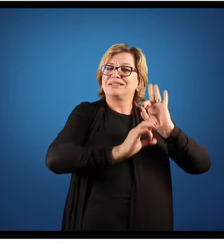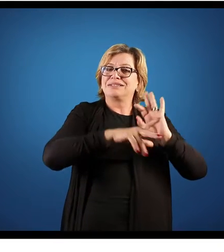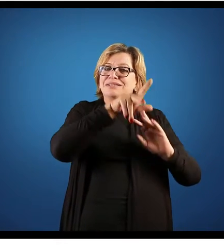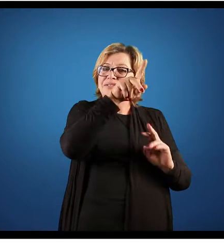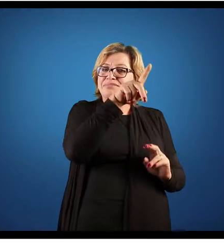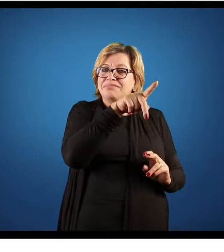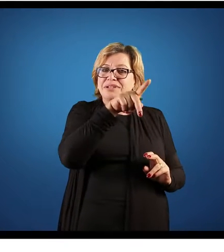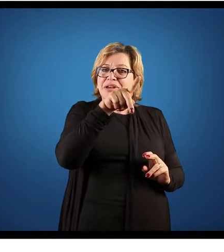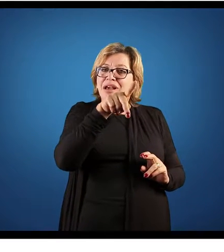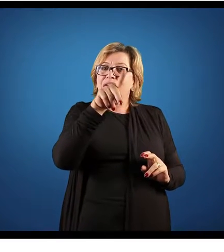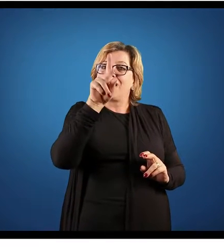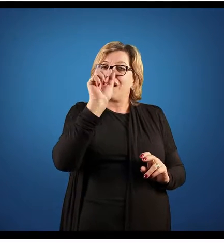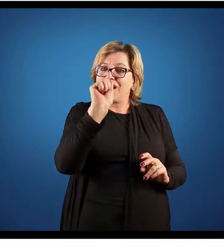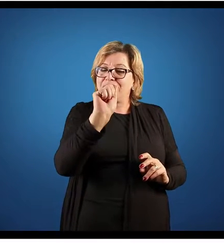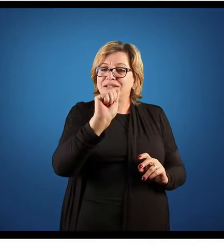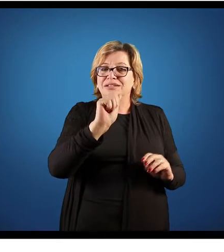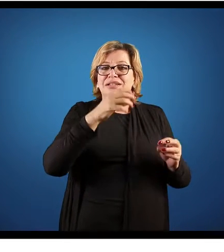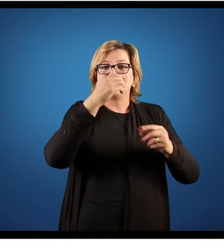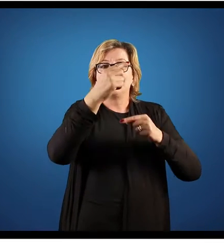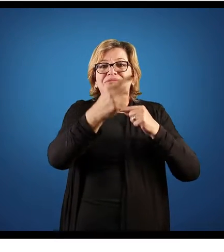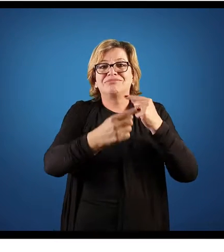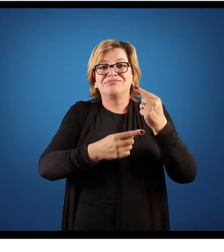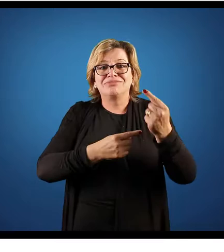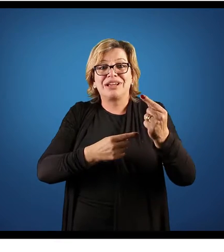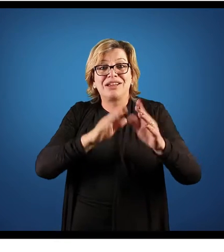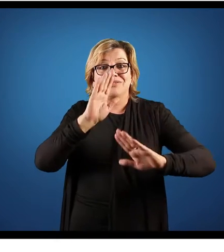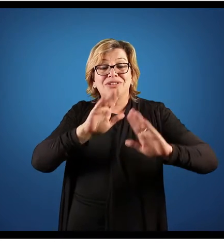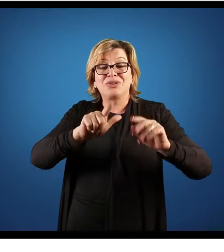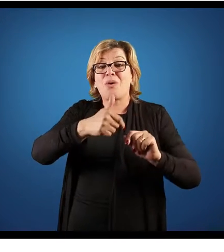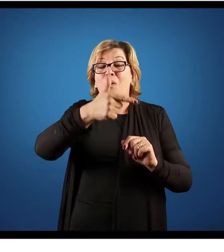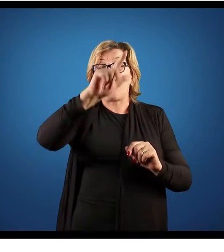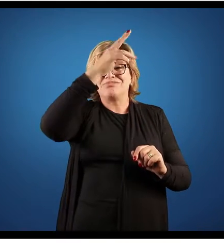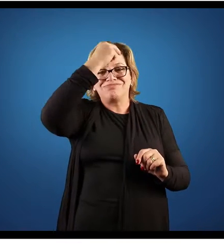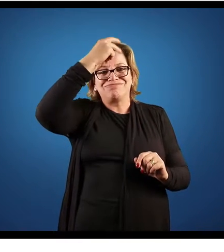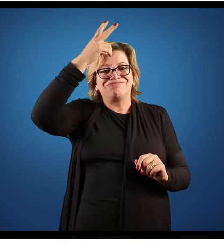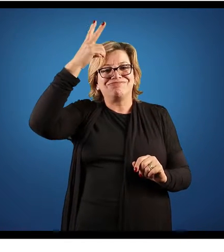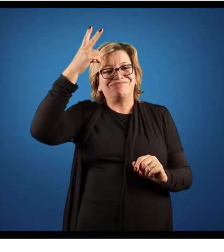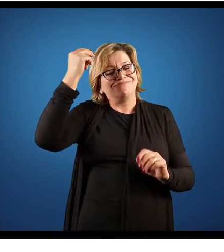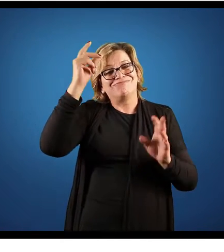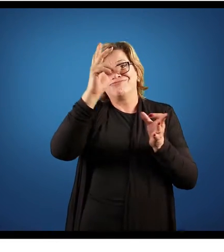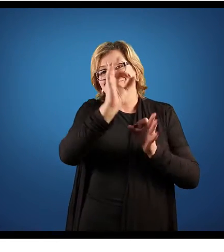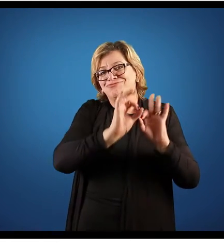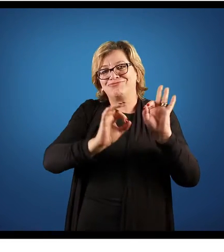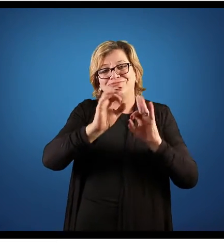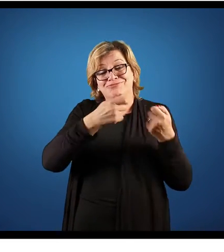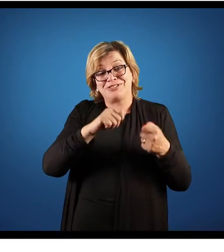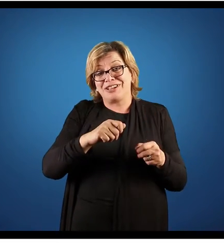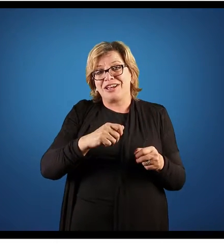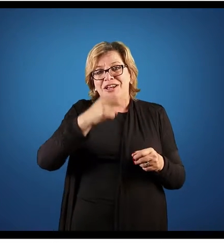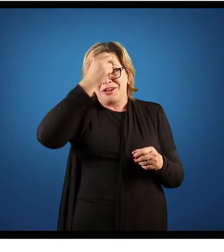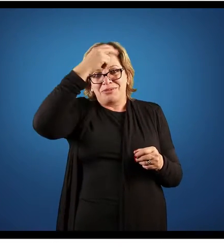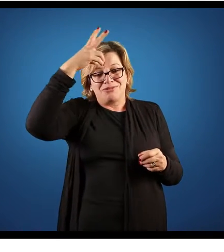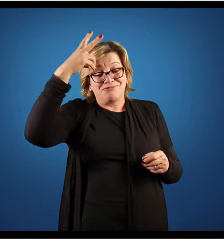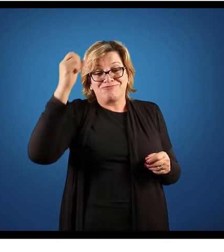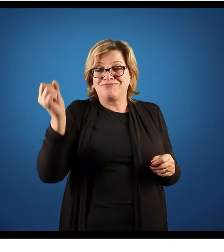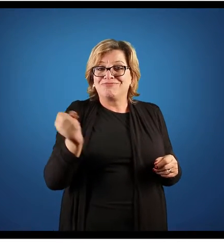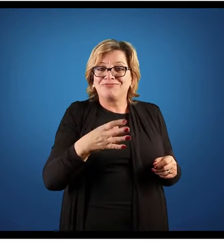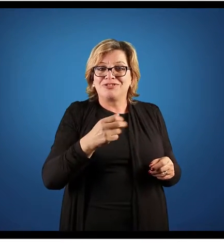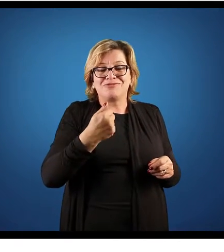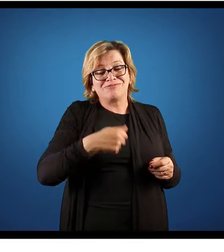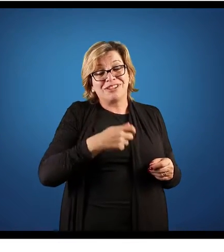aprovado na gestão dele e o próximo prefeito está entrando ele vai ter que manter esse plano neste ano que é que ele está